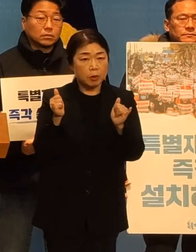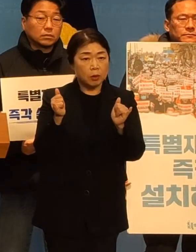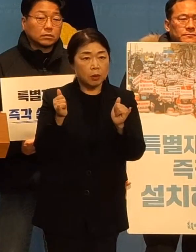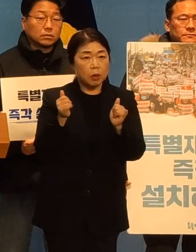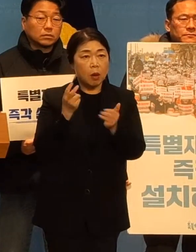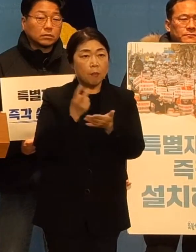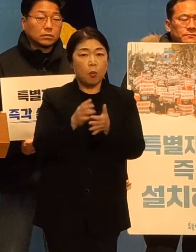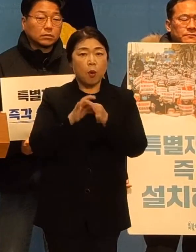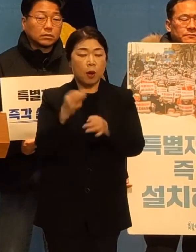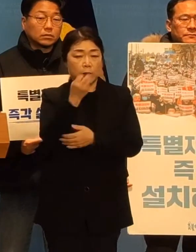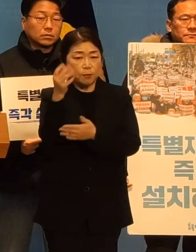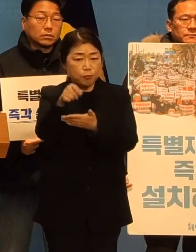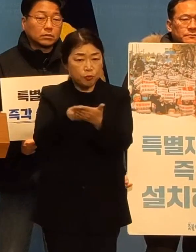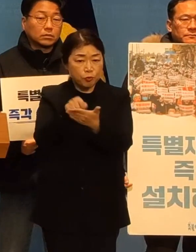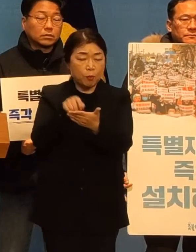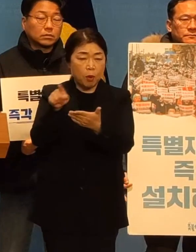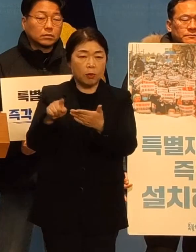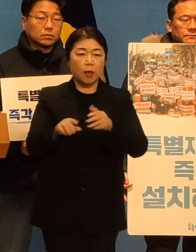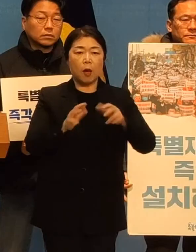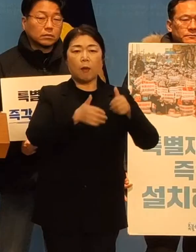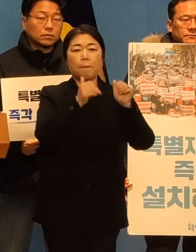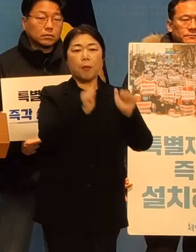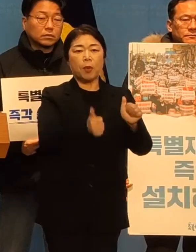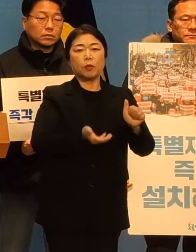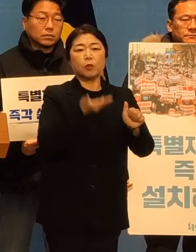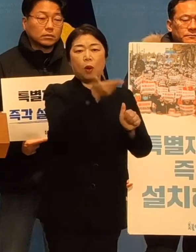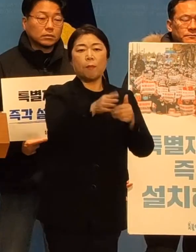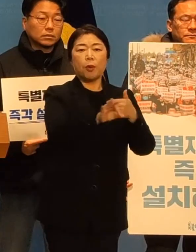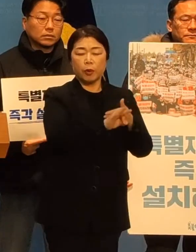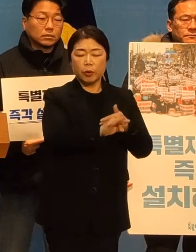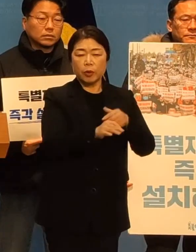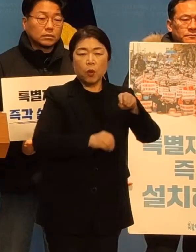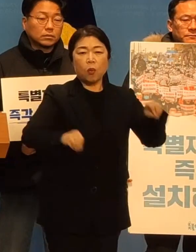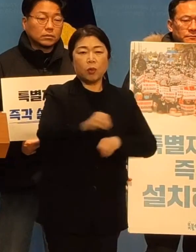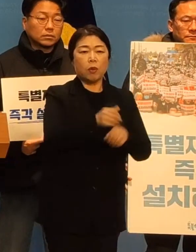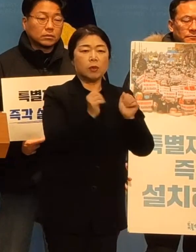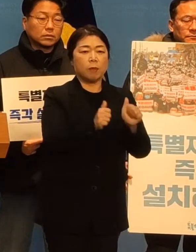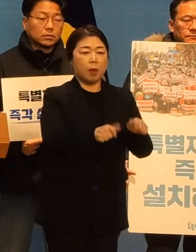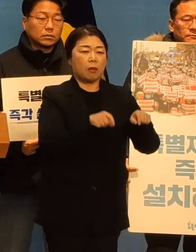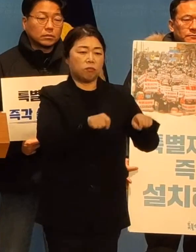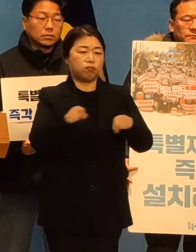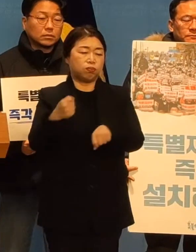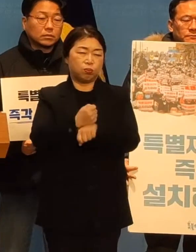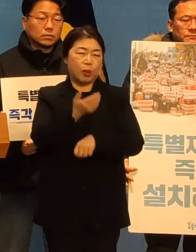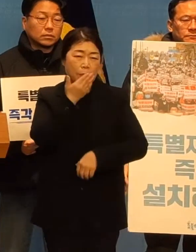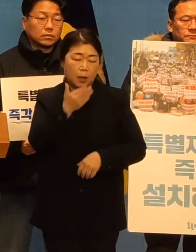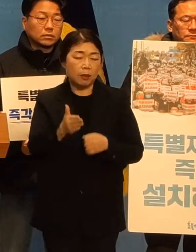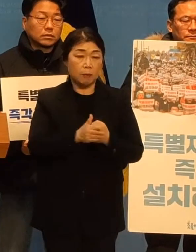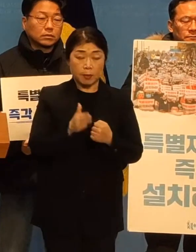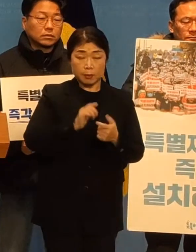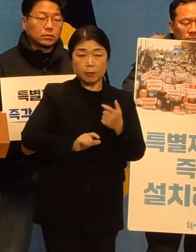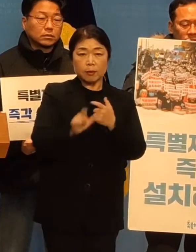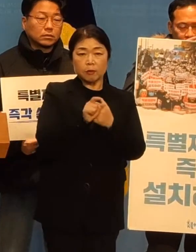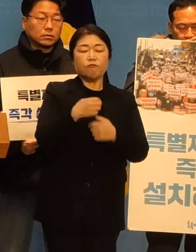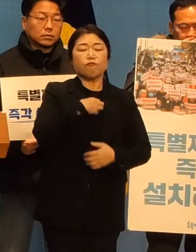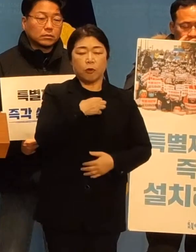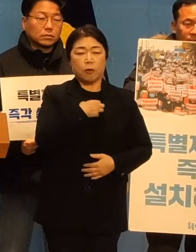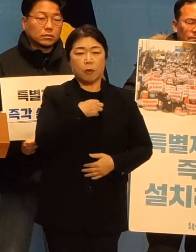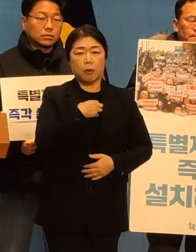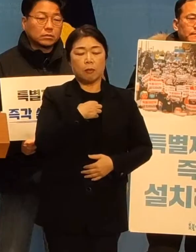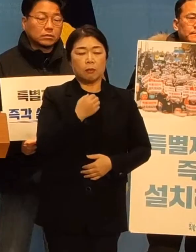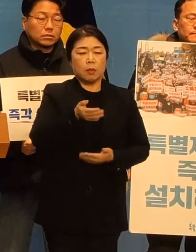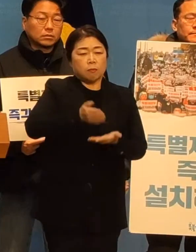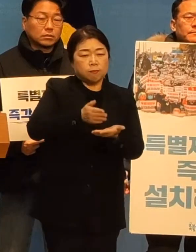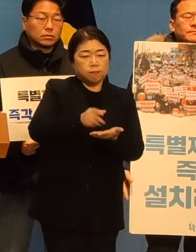언론들이 이것이 헌법재판소에 가면 오히려 재판을 지연시킬 수 있다. 그렇기 때문에 더 위험하다라는 얘기를